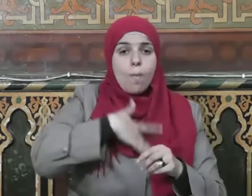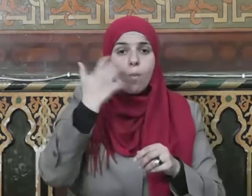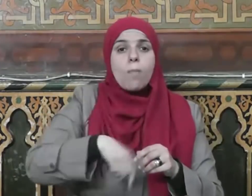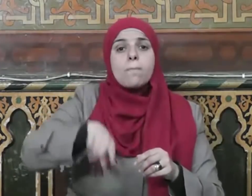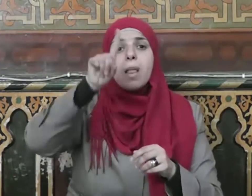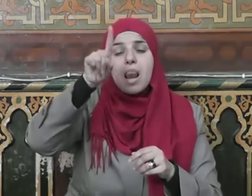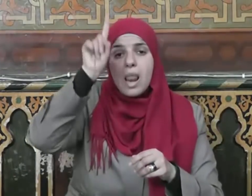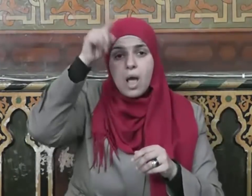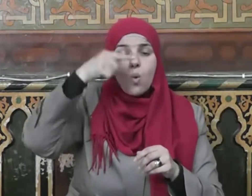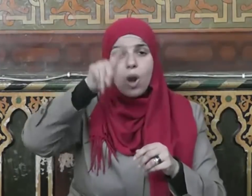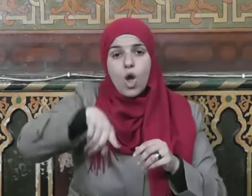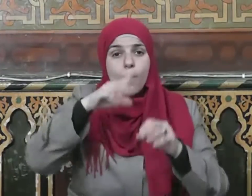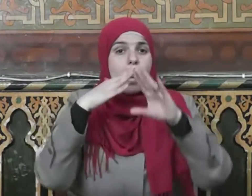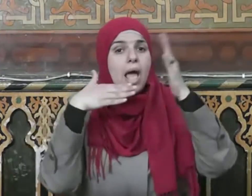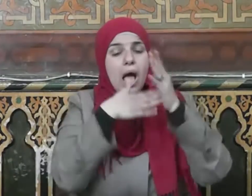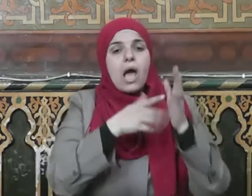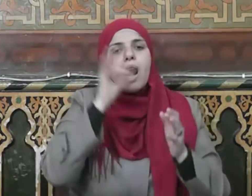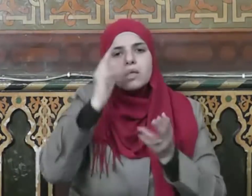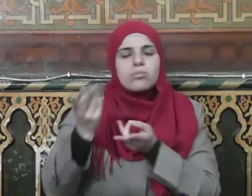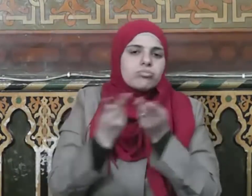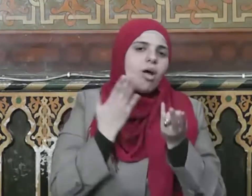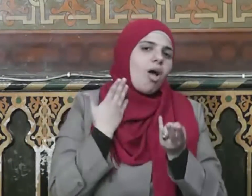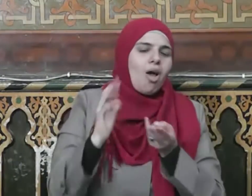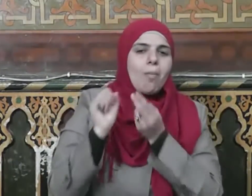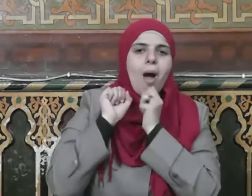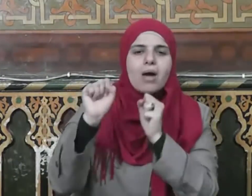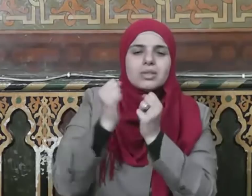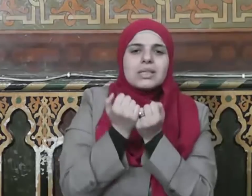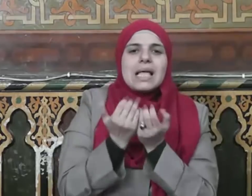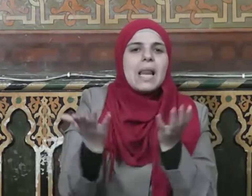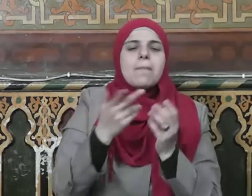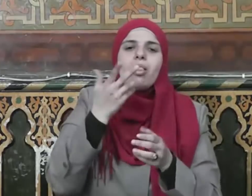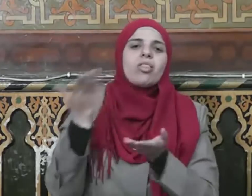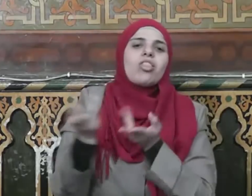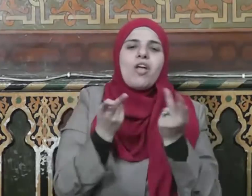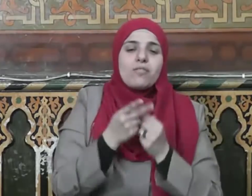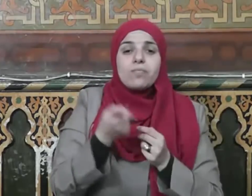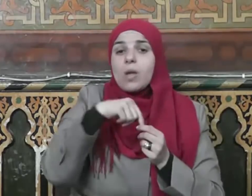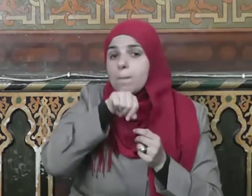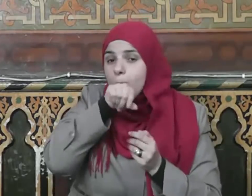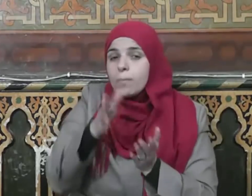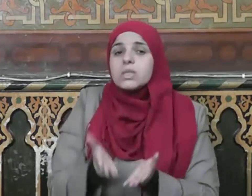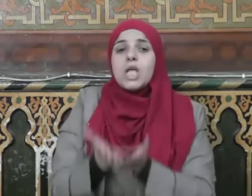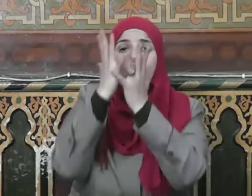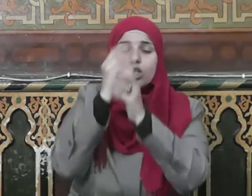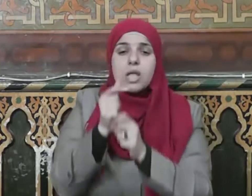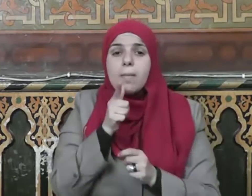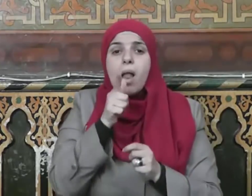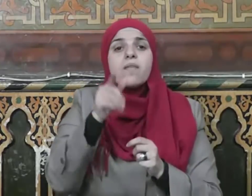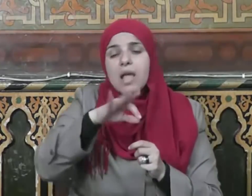الآخر فليكرم ضيفه. فقد بين صلى الله عليه وسلم أن إطعام